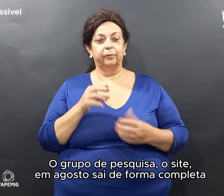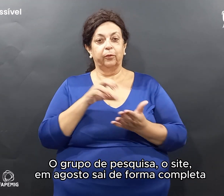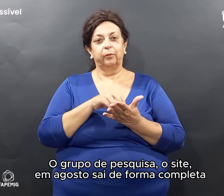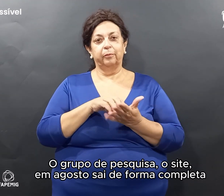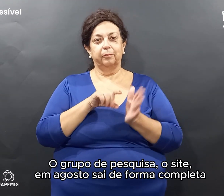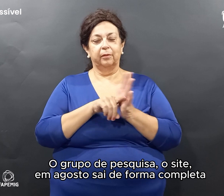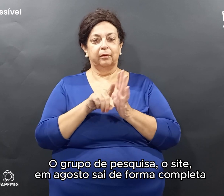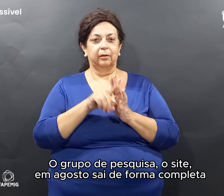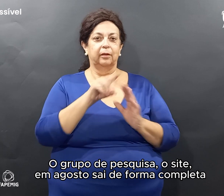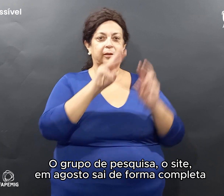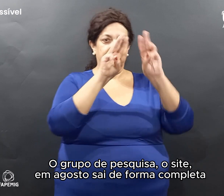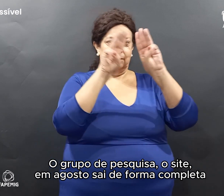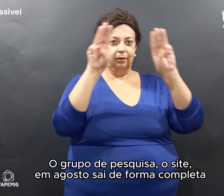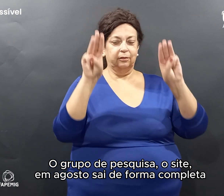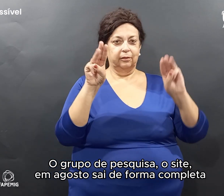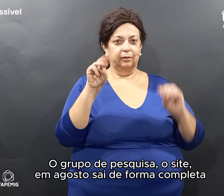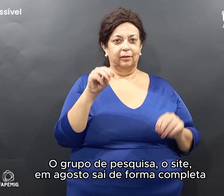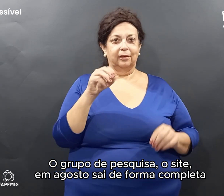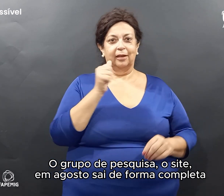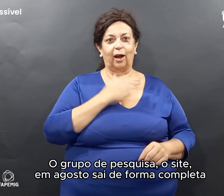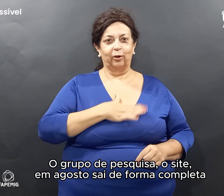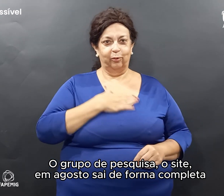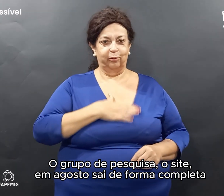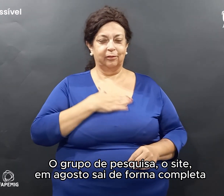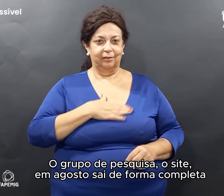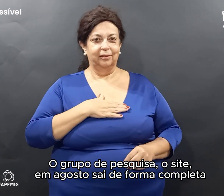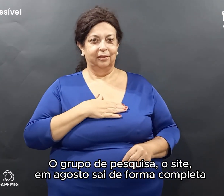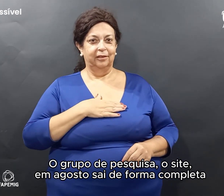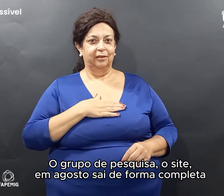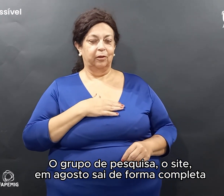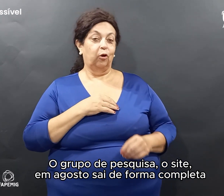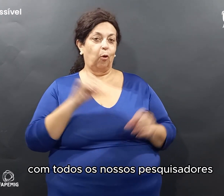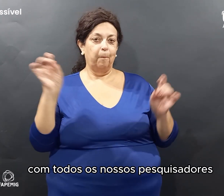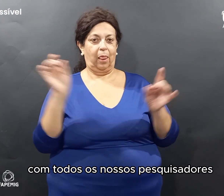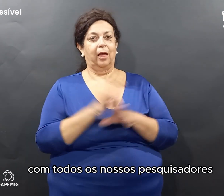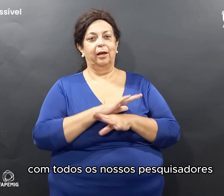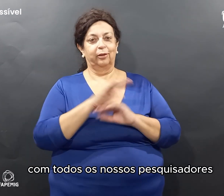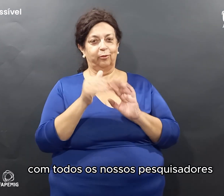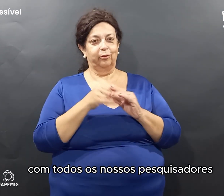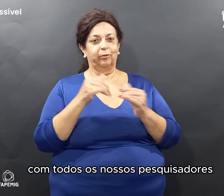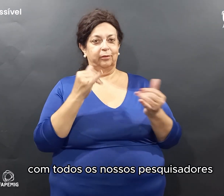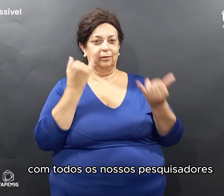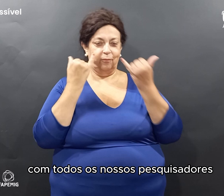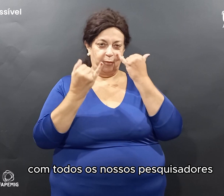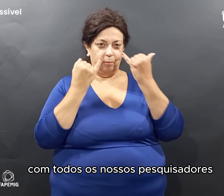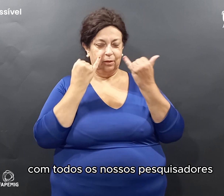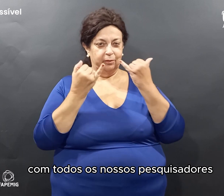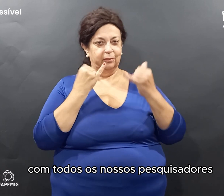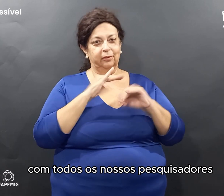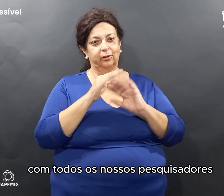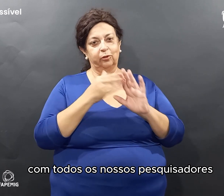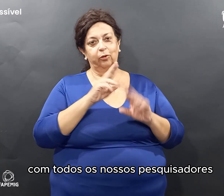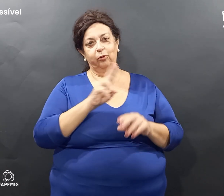pesquisa, o site em agosto, né? Ele sai aí de forma completa com todos os nossos pesquisadores aí